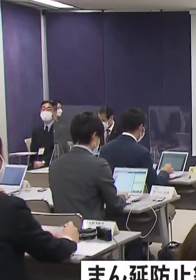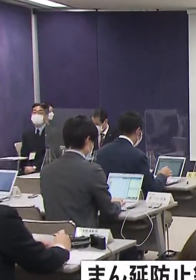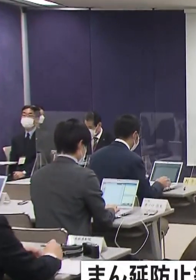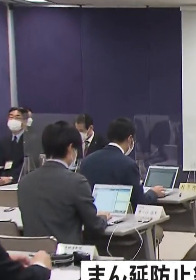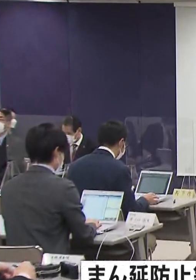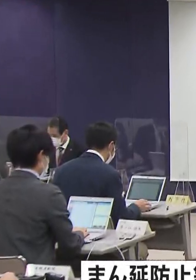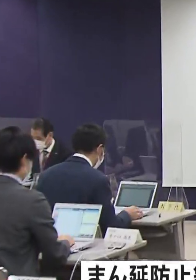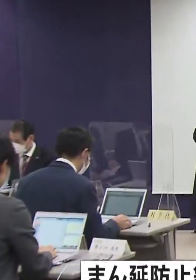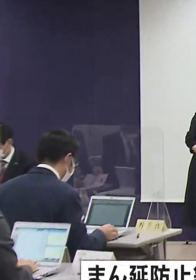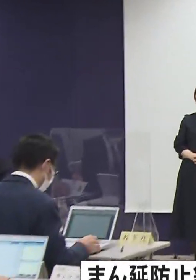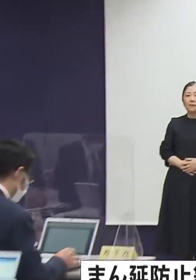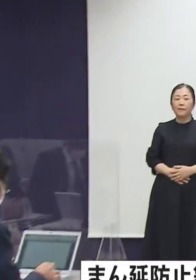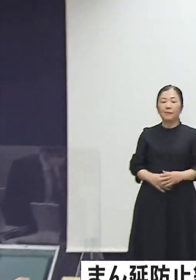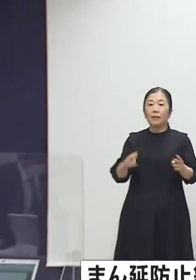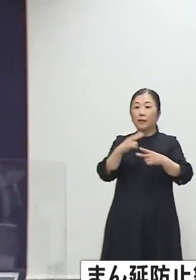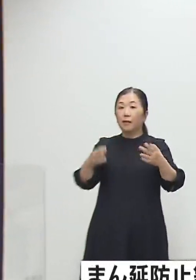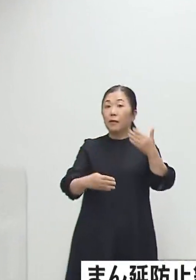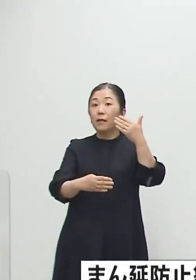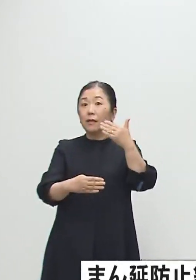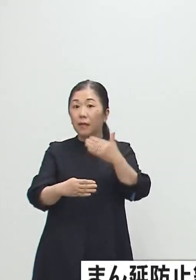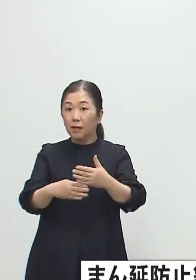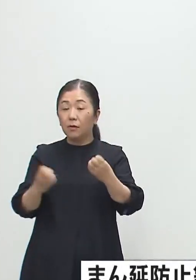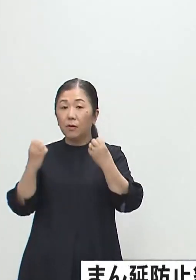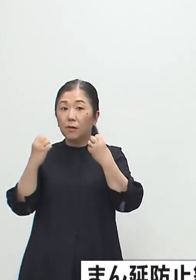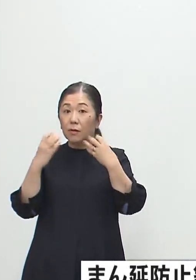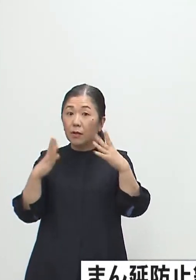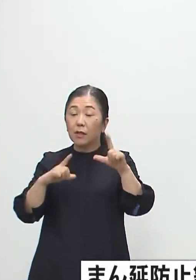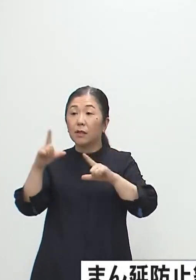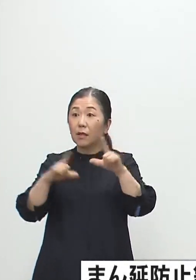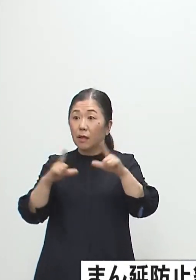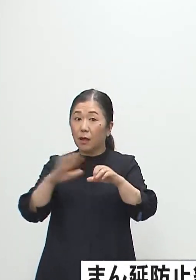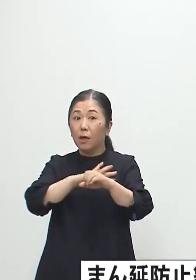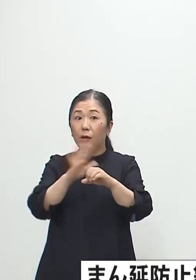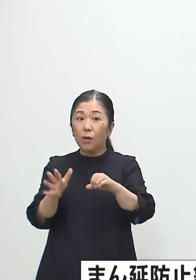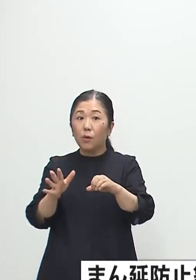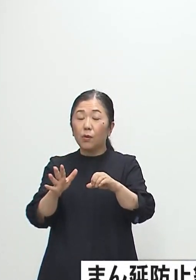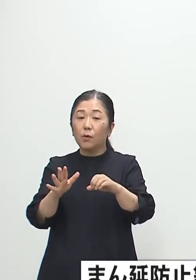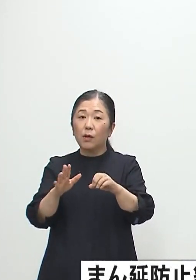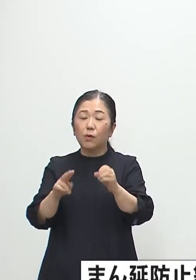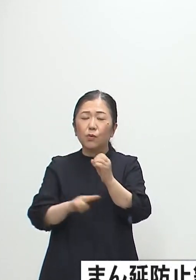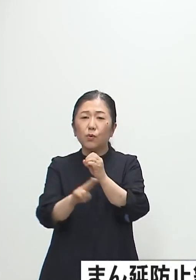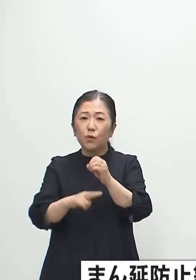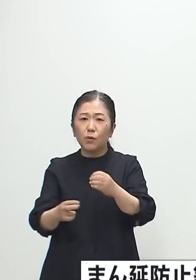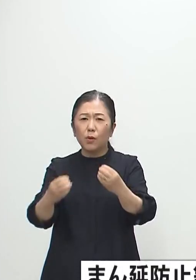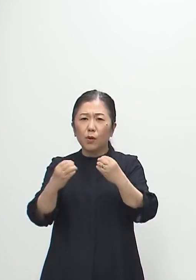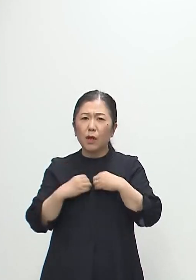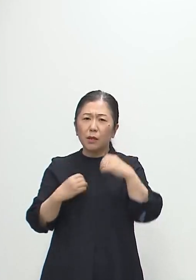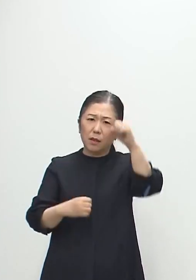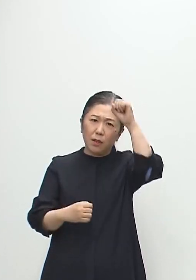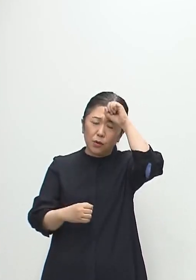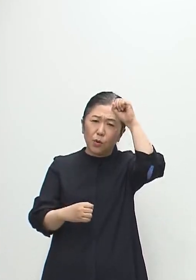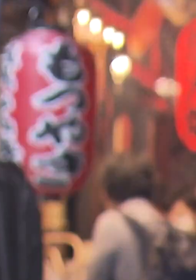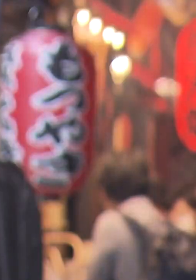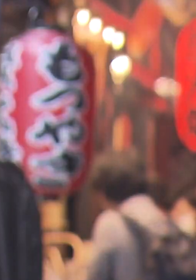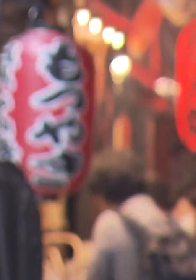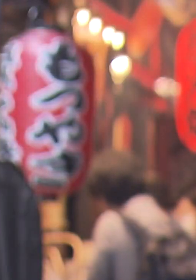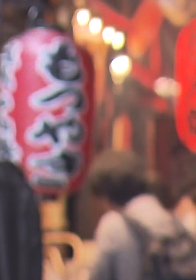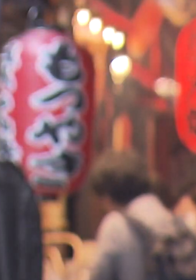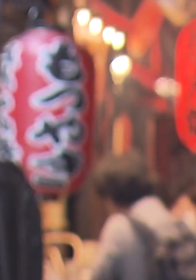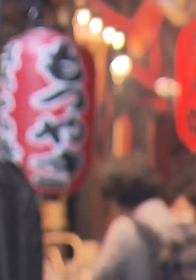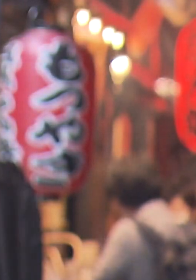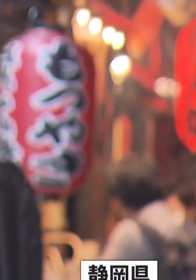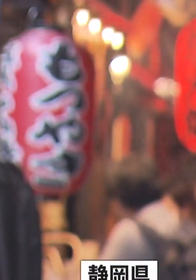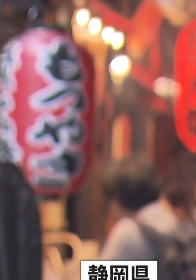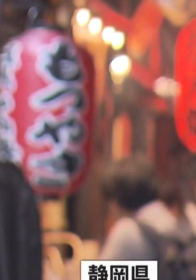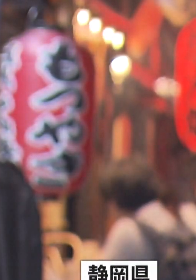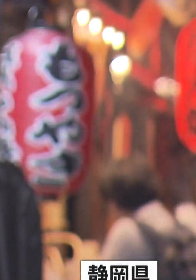、国が適用を決めれば実際の運用開始は来週となる見通しです。